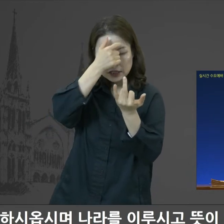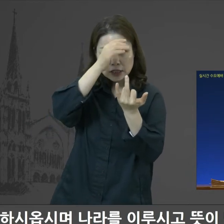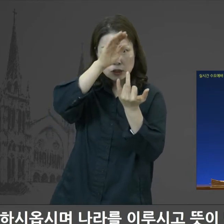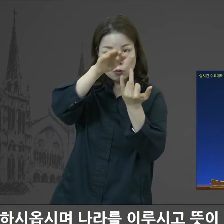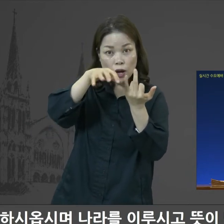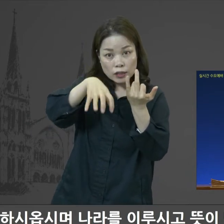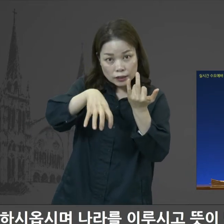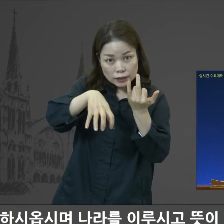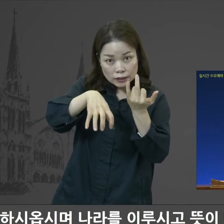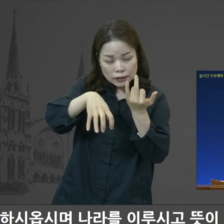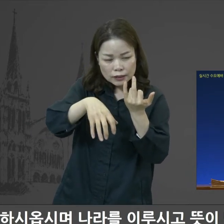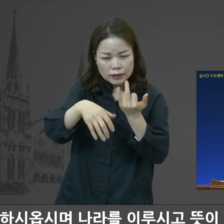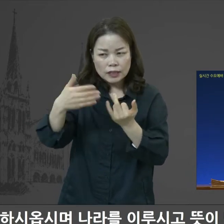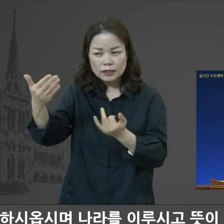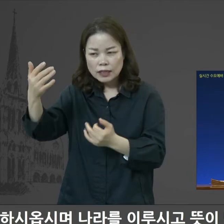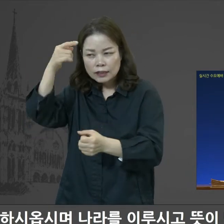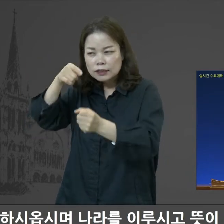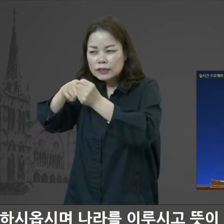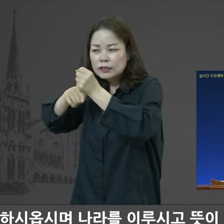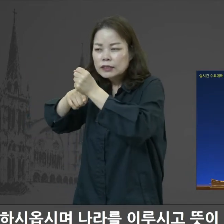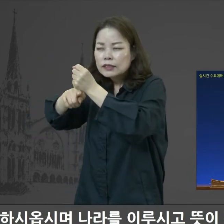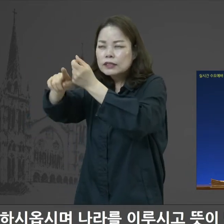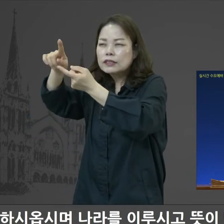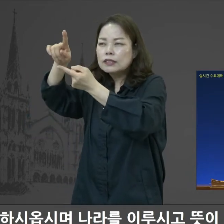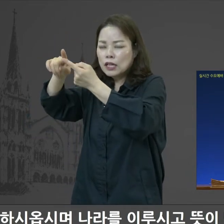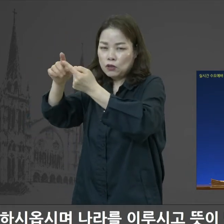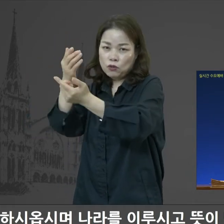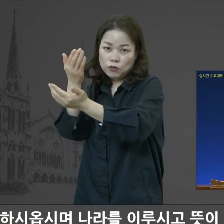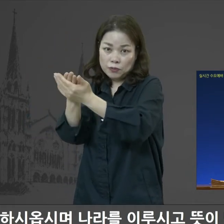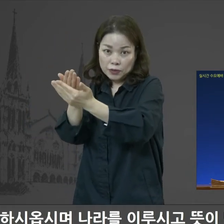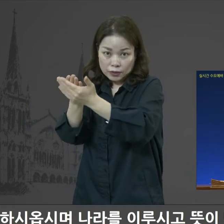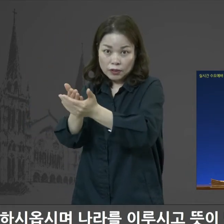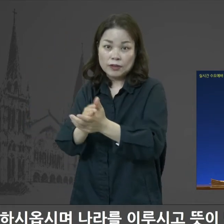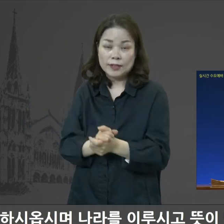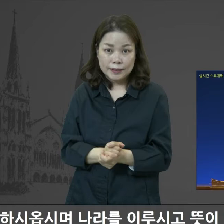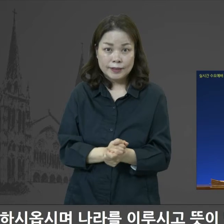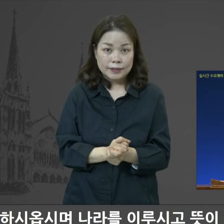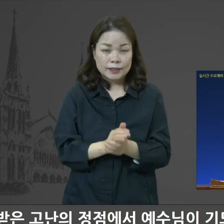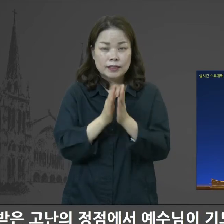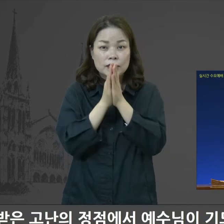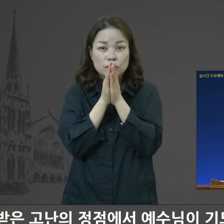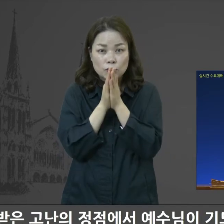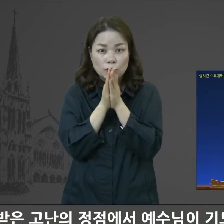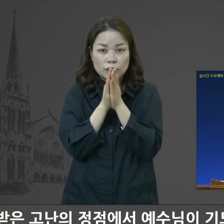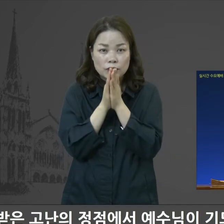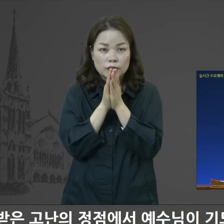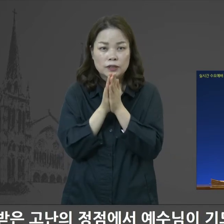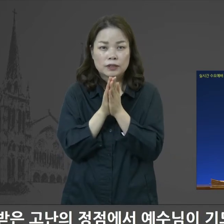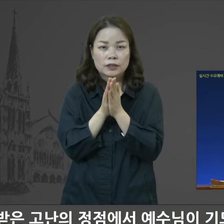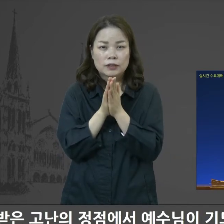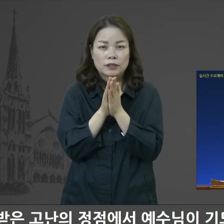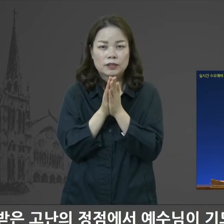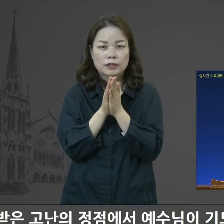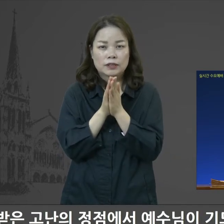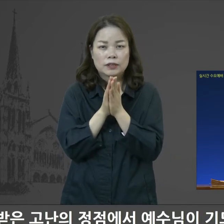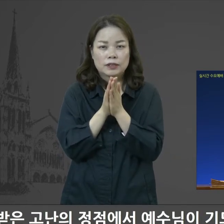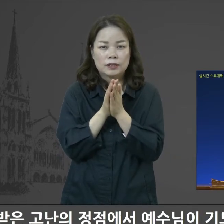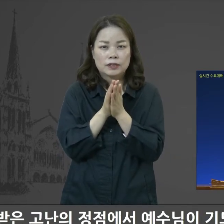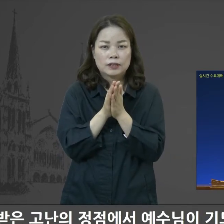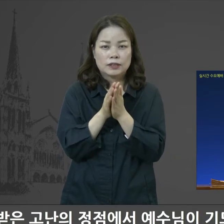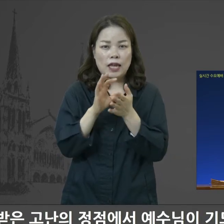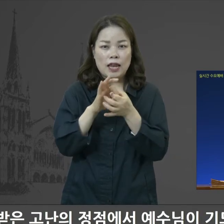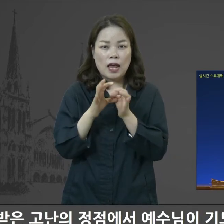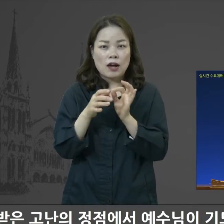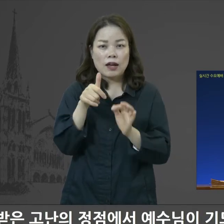당신의 뜻이 이루어지게 하옵소서. 이 기도는 게네세토토